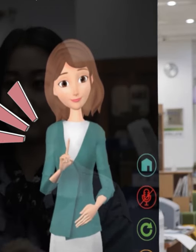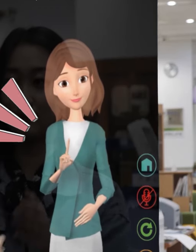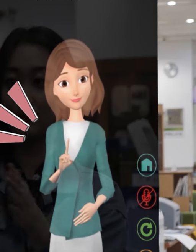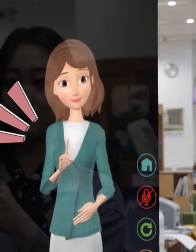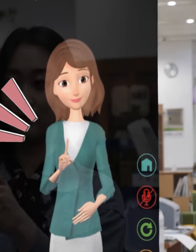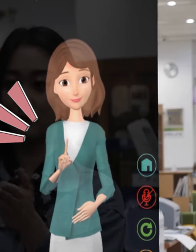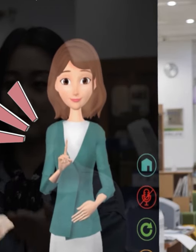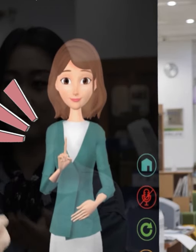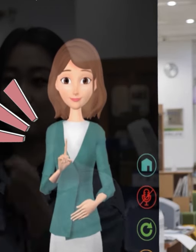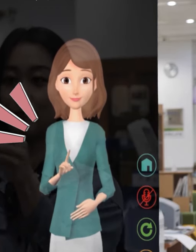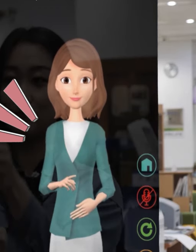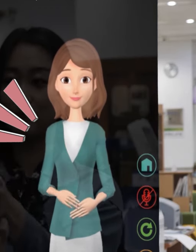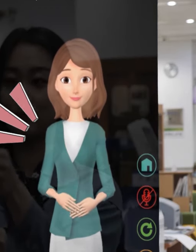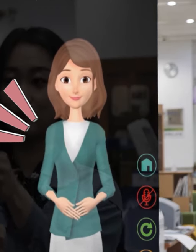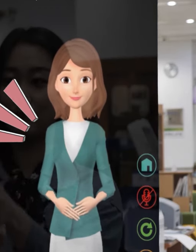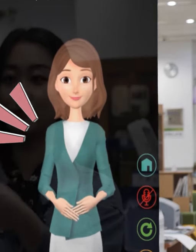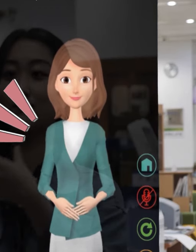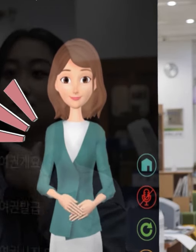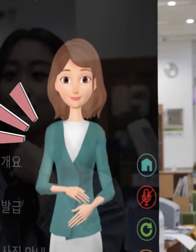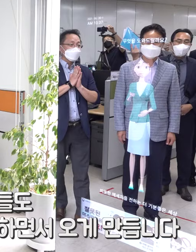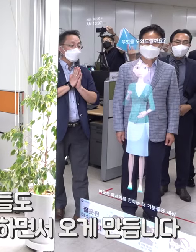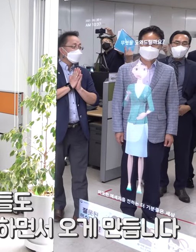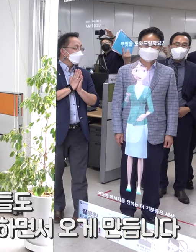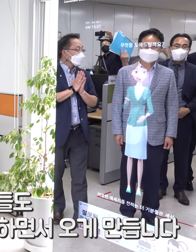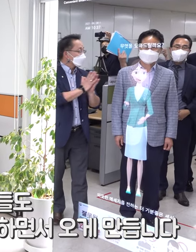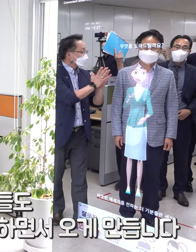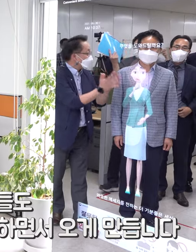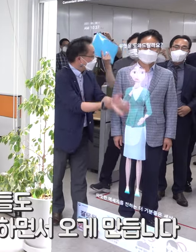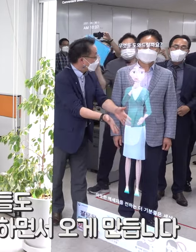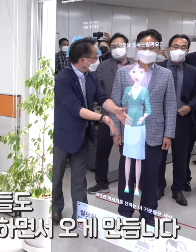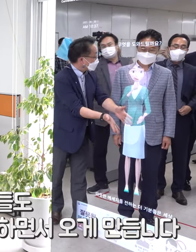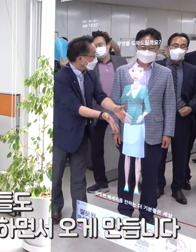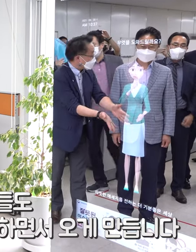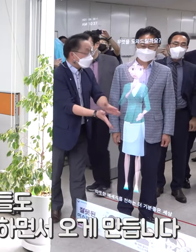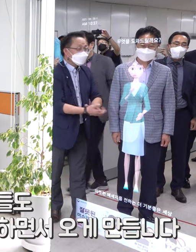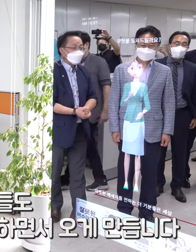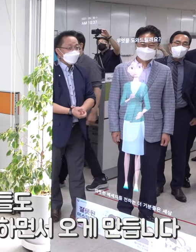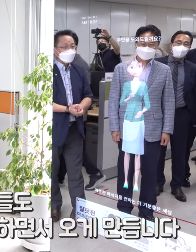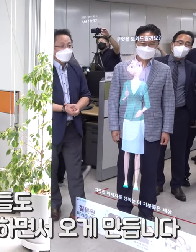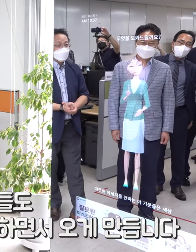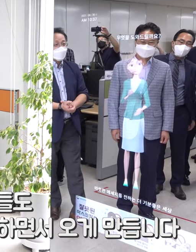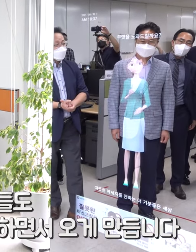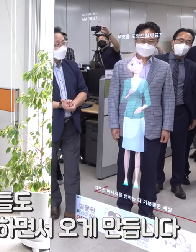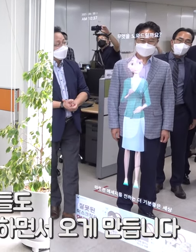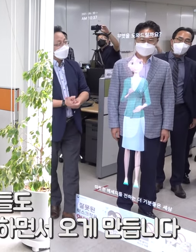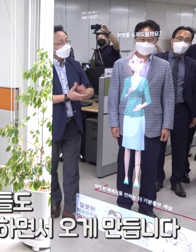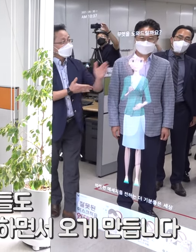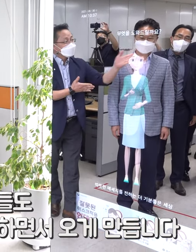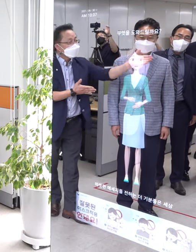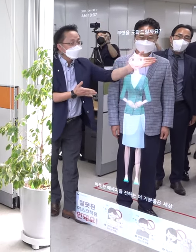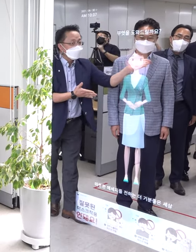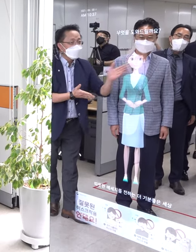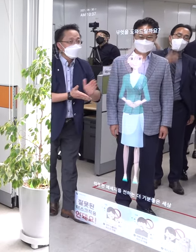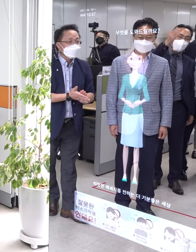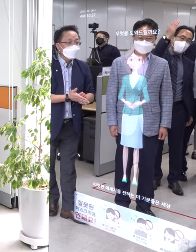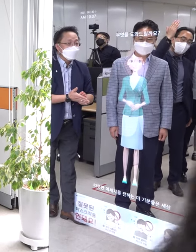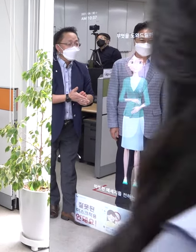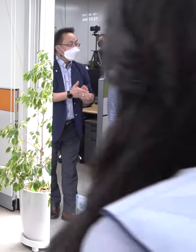내고 네. 유도를 하는 겁니다. 그래야지만 수화를 하는구나 이게 뭐지 하고 들어오는 방문 네. 역할을 합니다. 하고 이제 시연자가